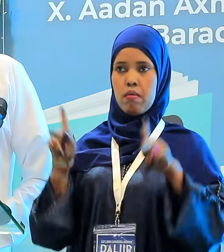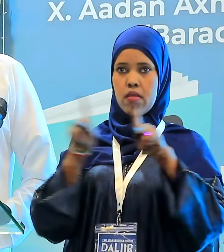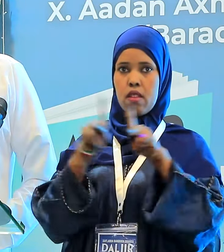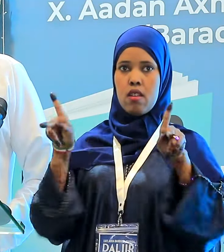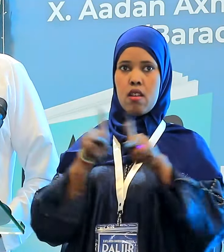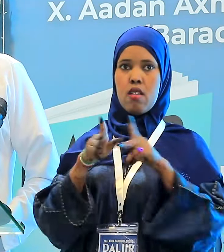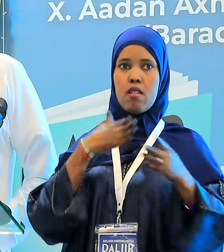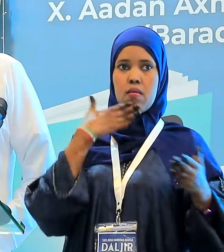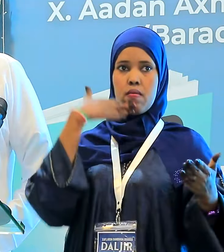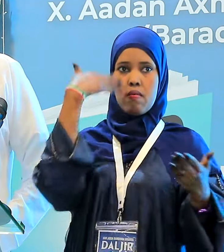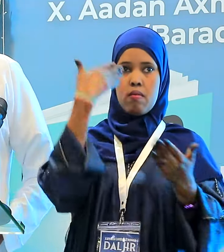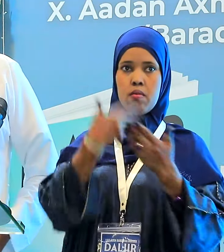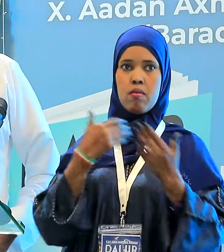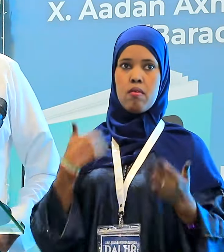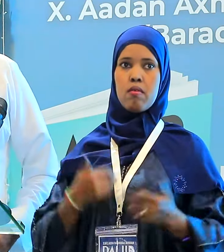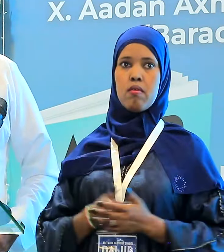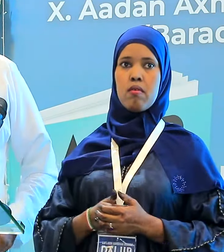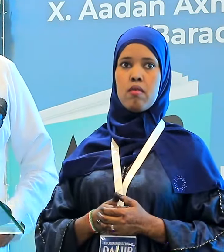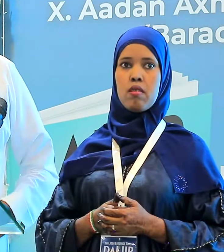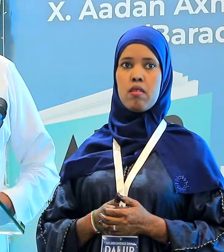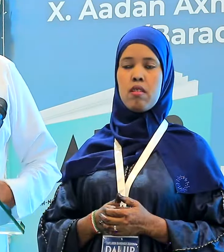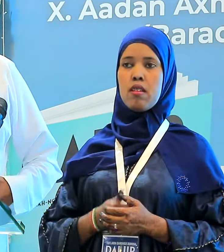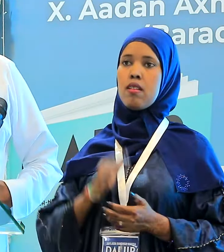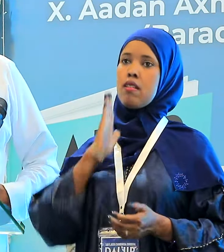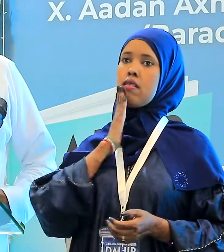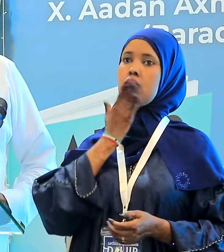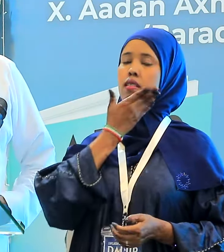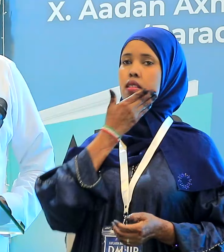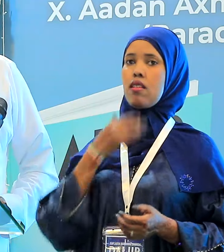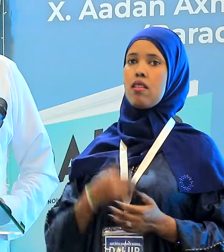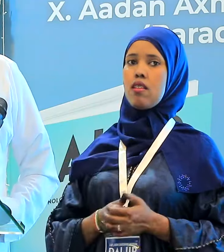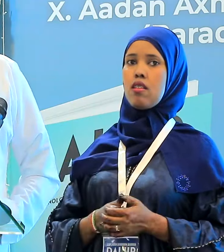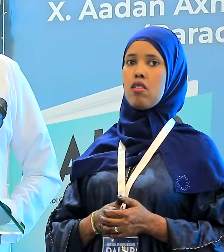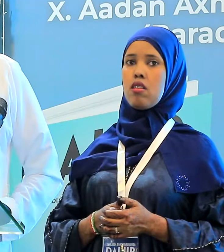ما نقوم عنا خينا سيدي